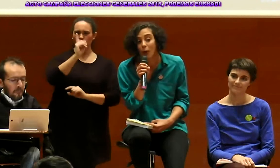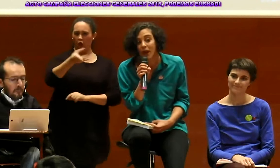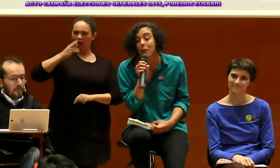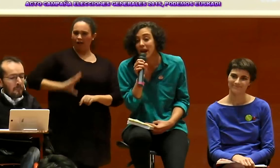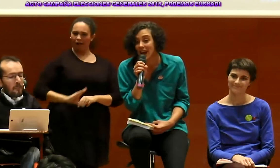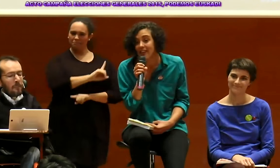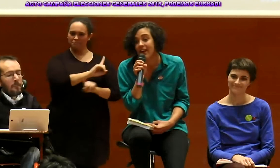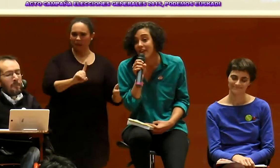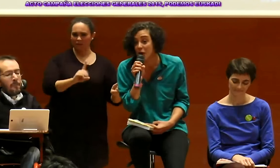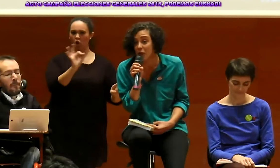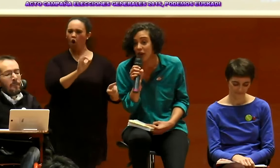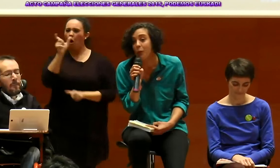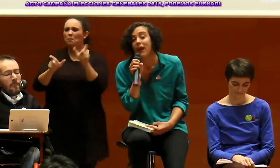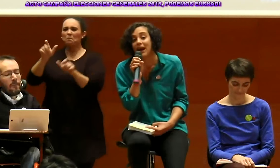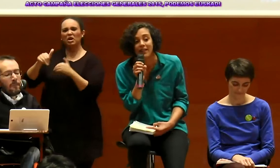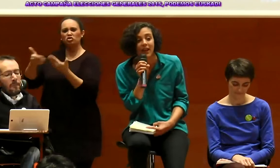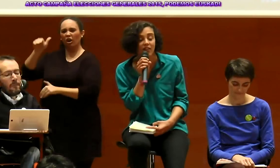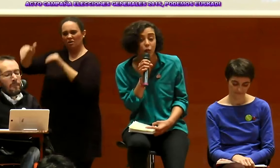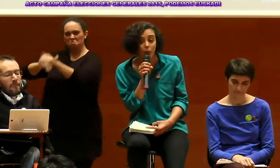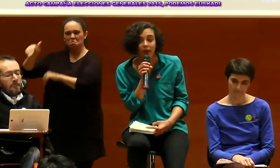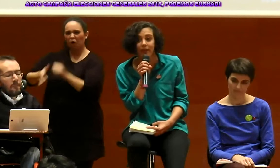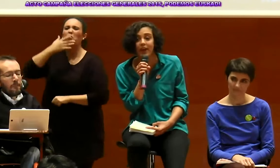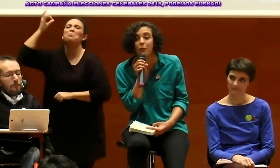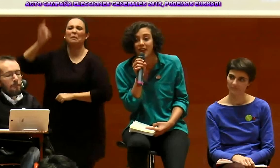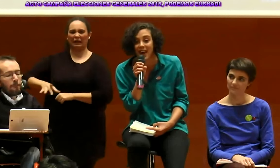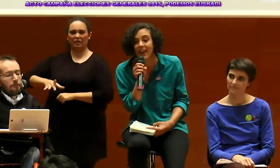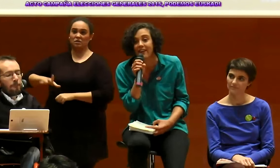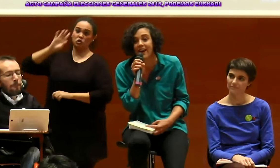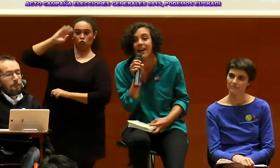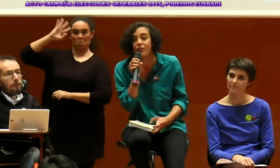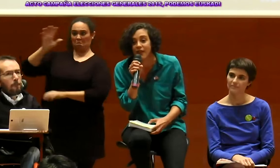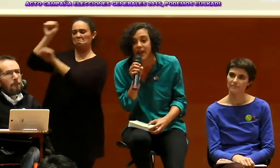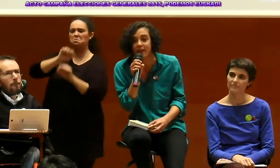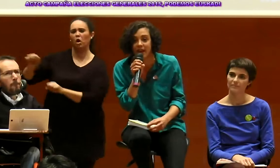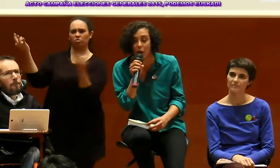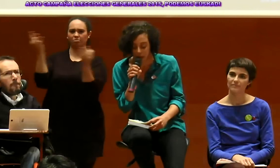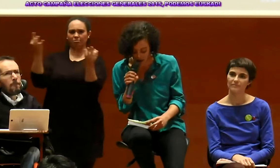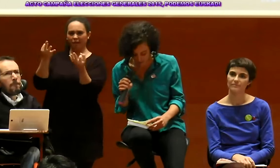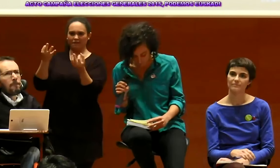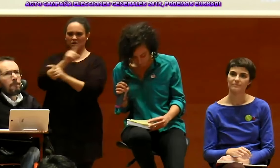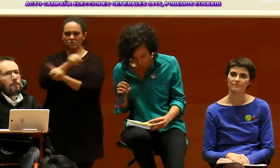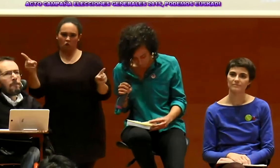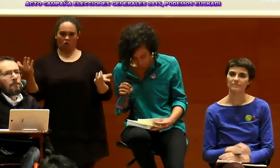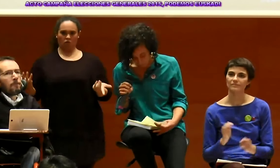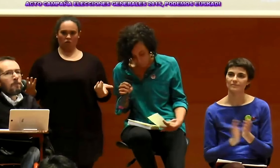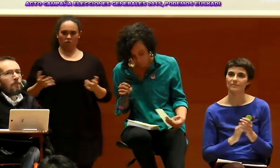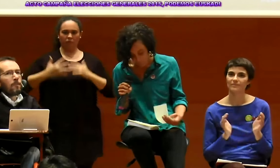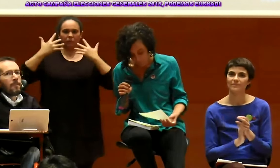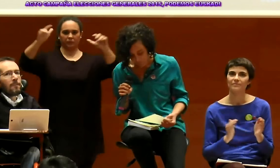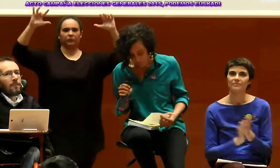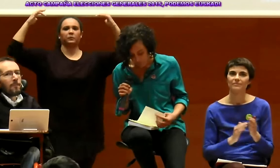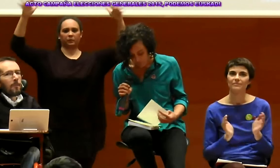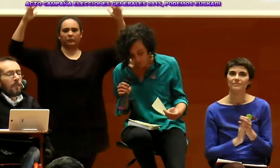o gobernaban para la gente que les había votado, para la gente a la que se supone que tenían que proteger y que tenían que defender y que tenían que cuidar.